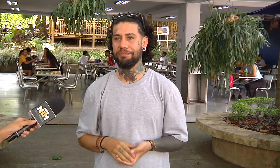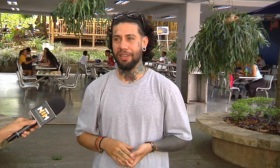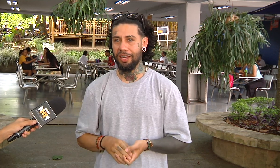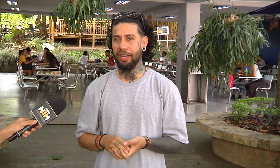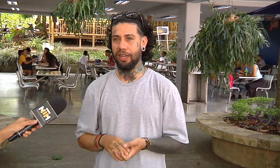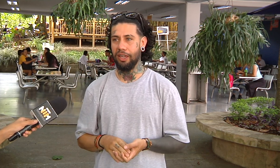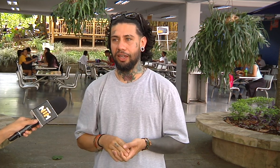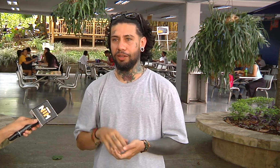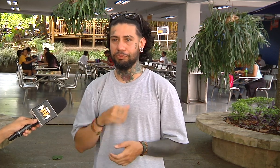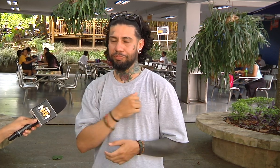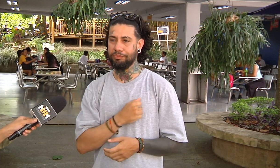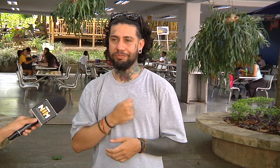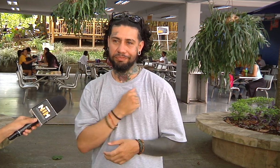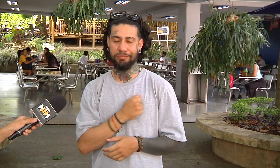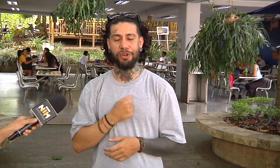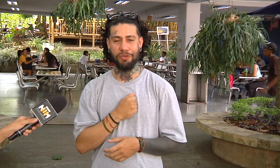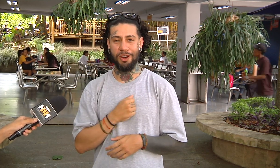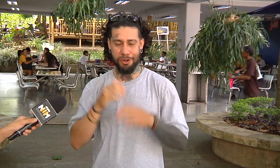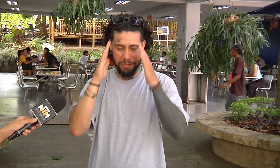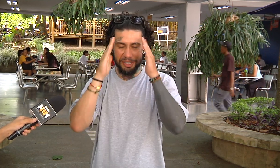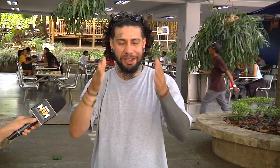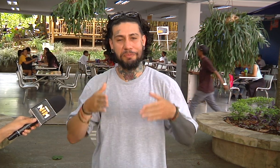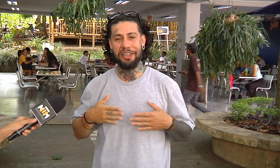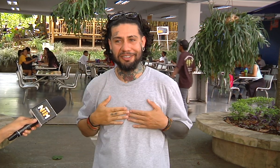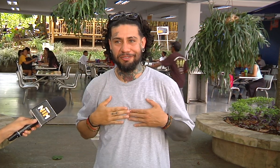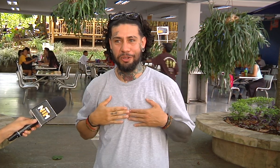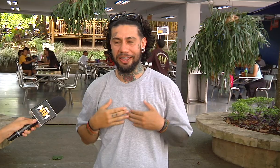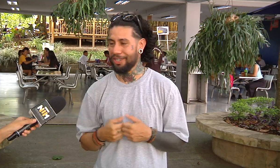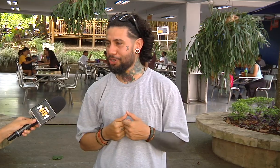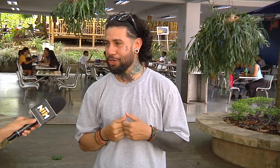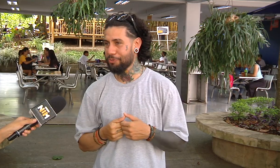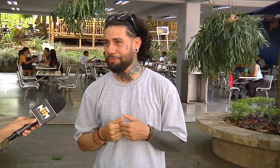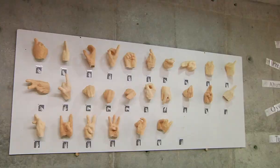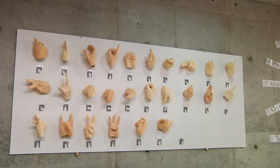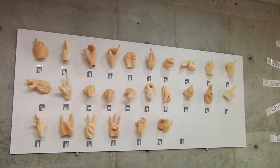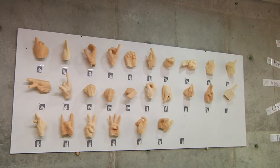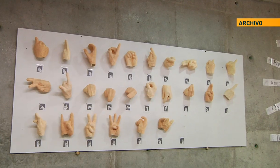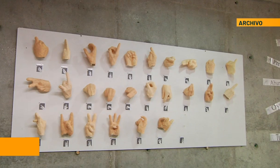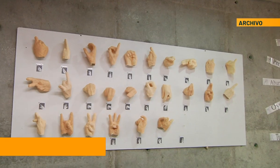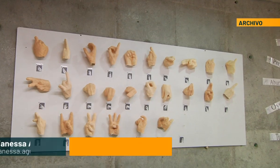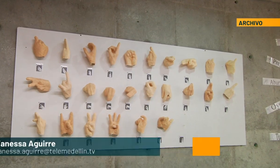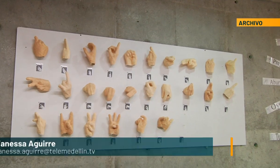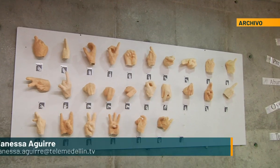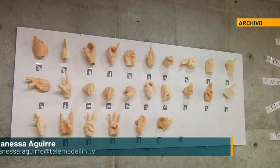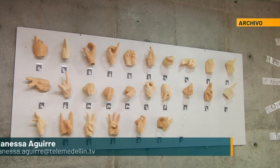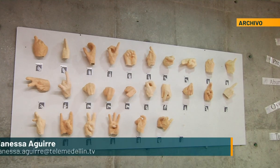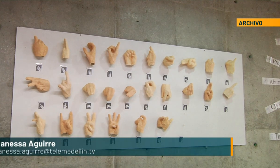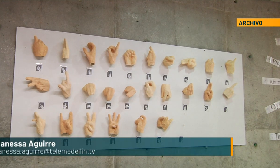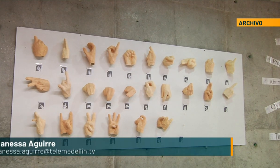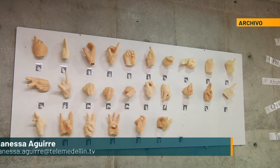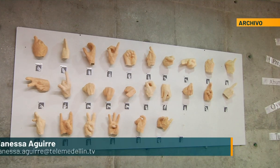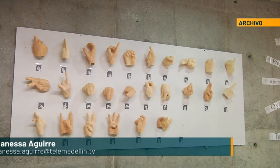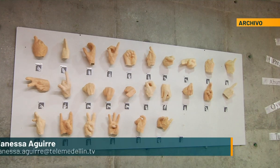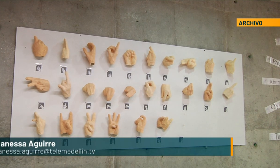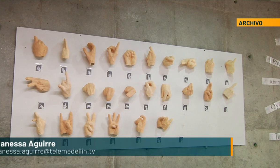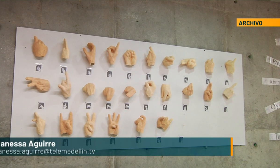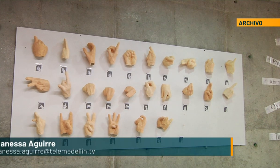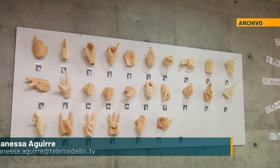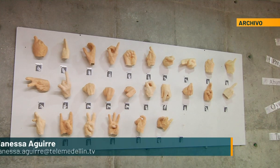por favor prestarme su atención. El Día Internacional de las Lenguas de Señas se proclamó con el fin de